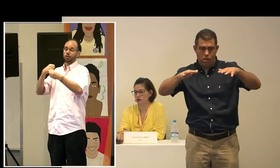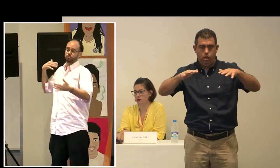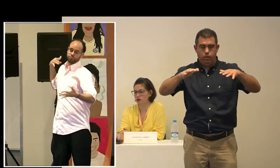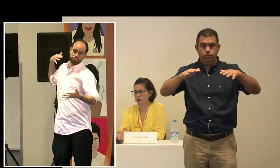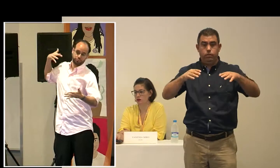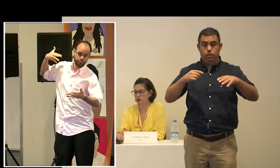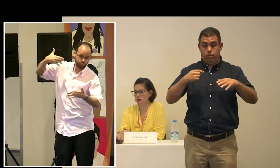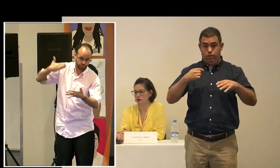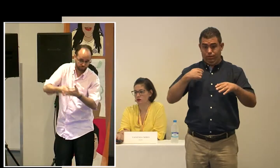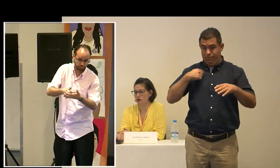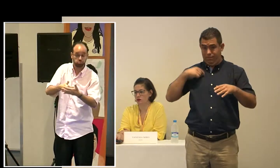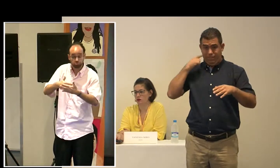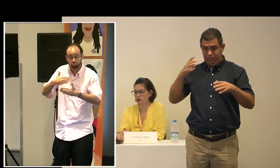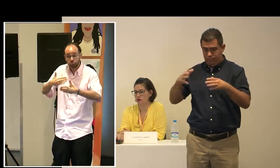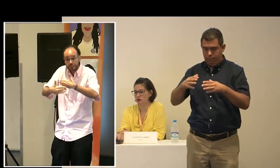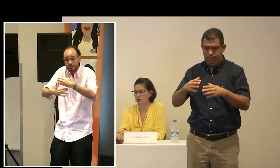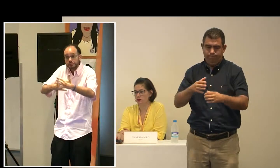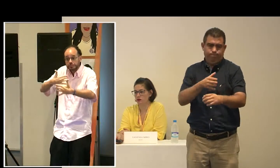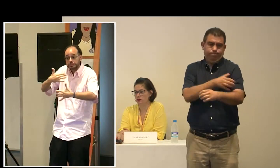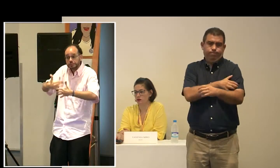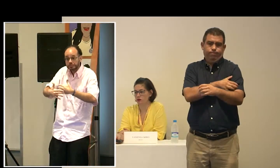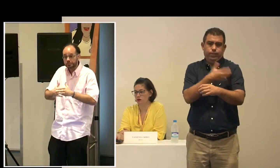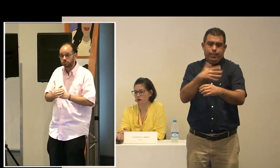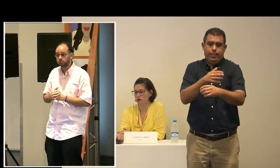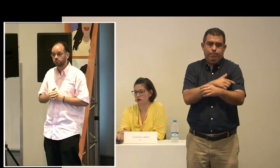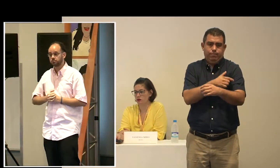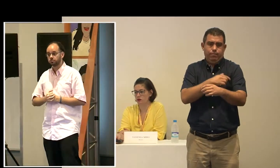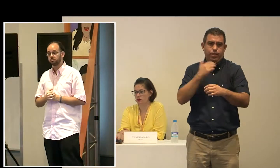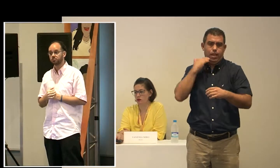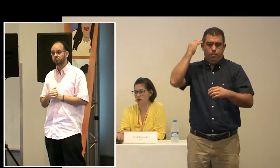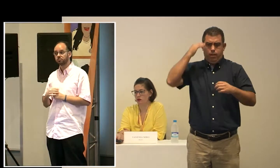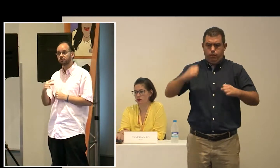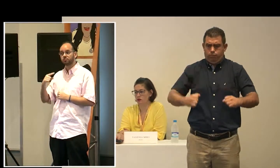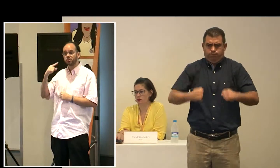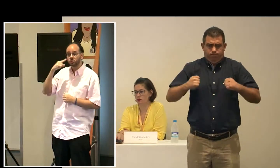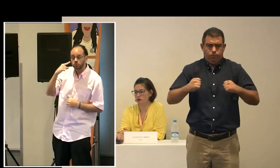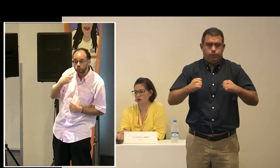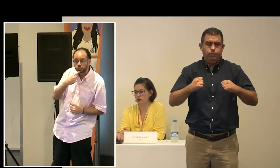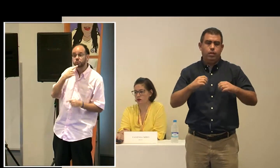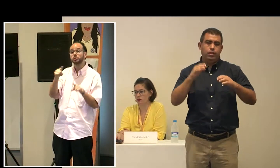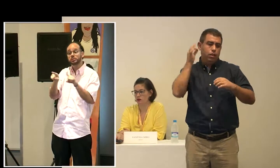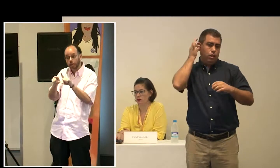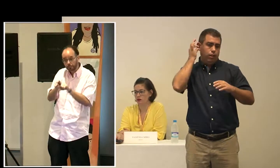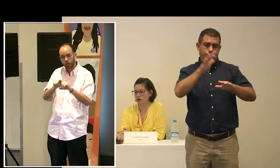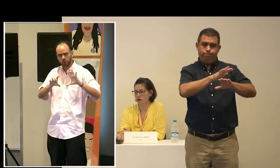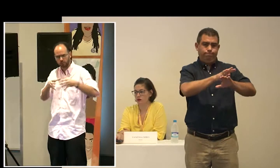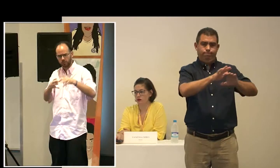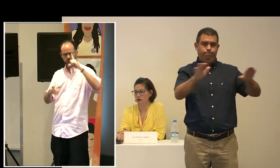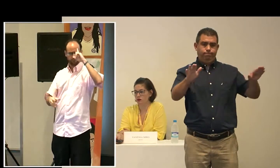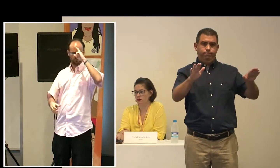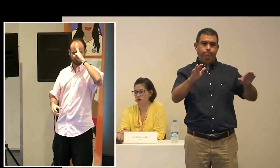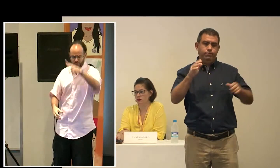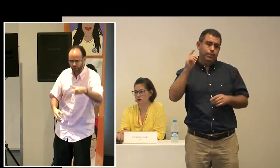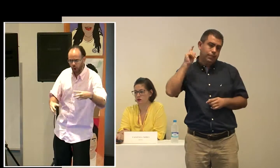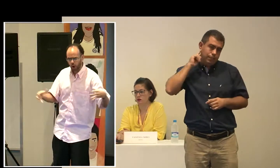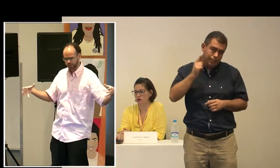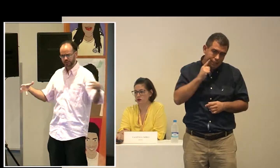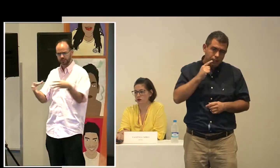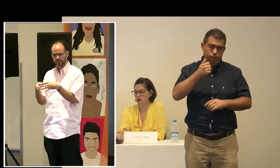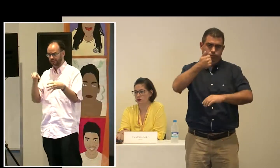Ainda existe uma certa resistência pelo uso da língua de sinais boliviana. Ainda existem pessoas que preferem o uso do